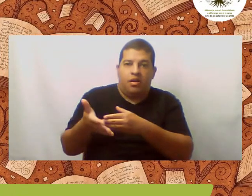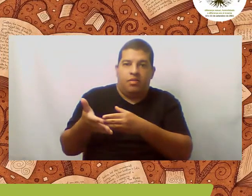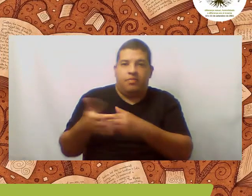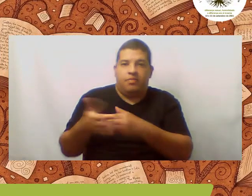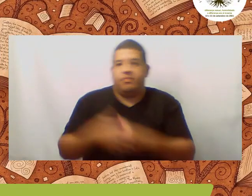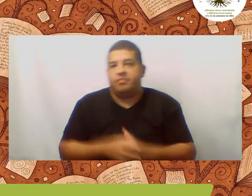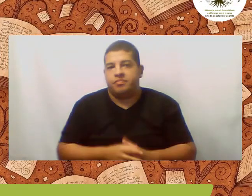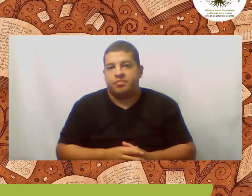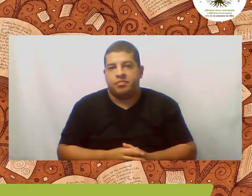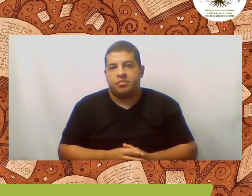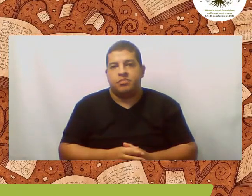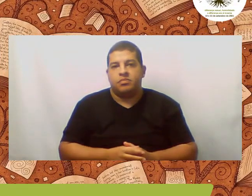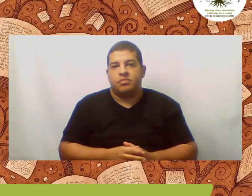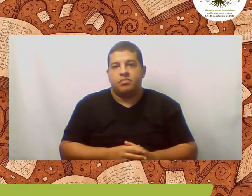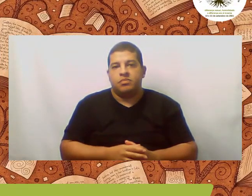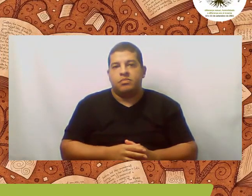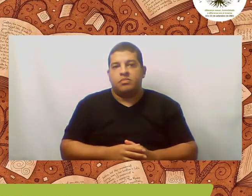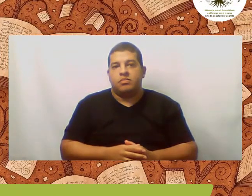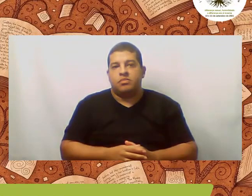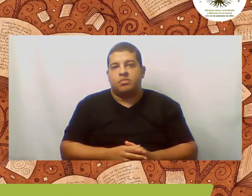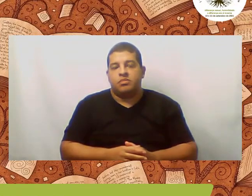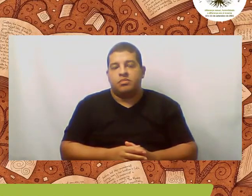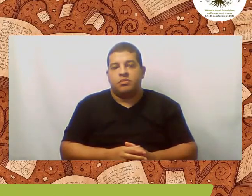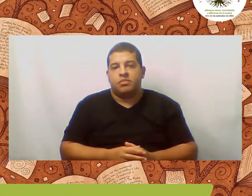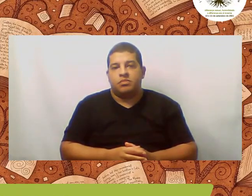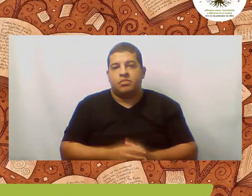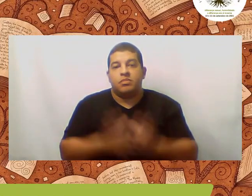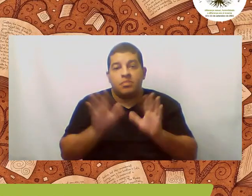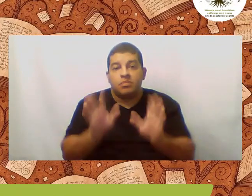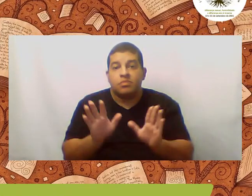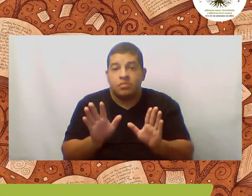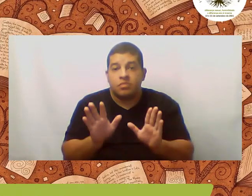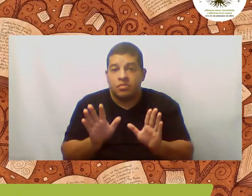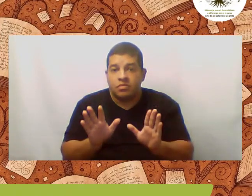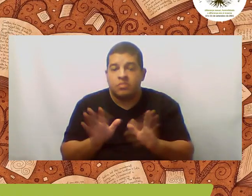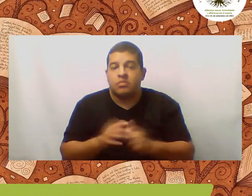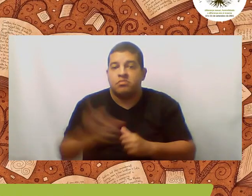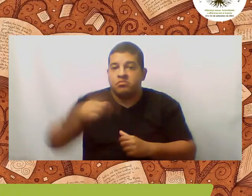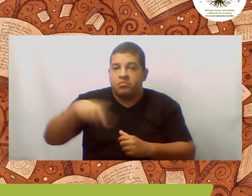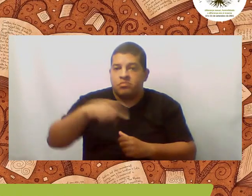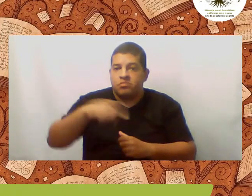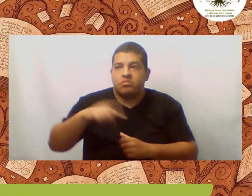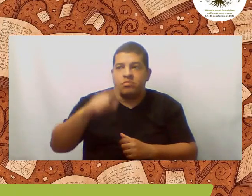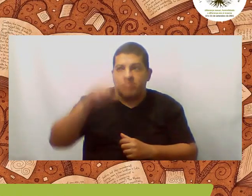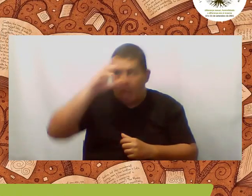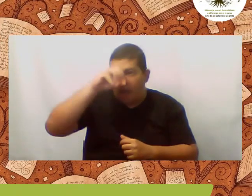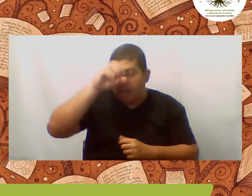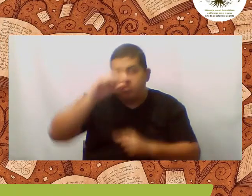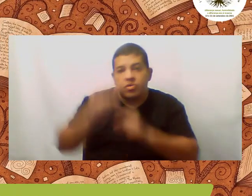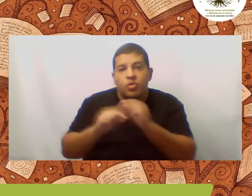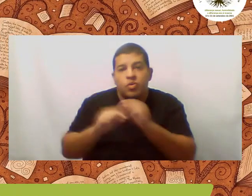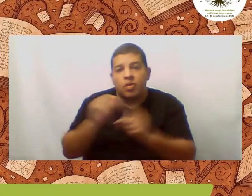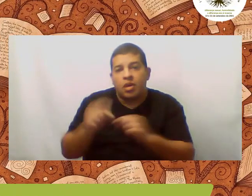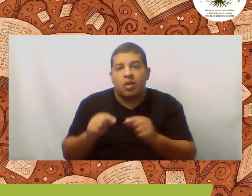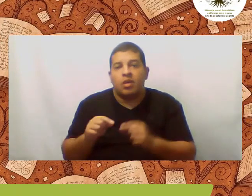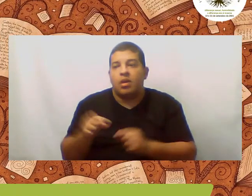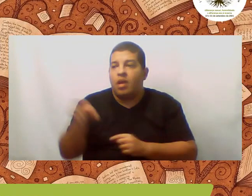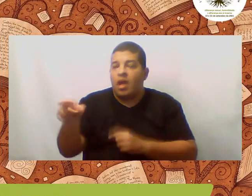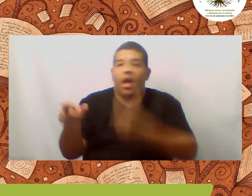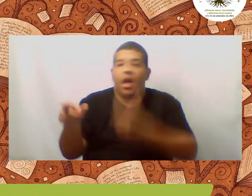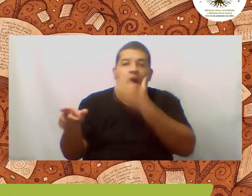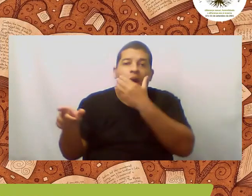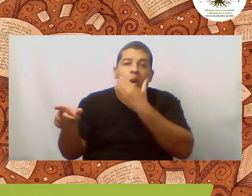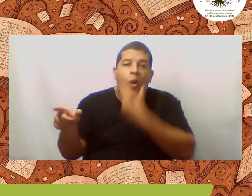Mas, isso é que é interessante, né? Nesse contexto, o sexo masculino era considerado o